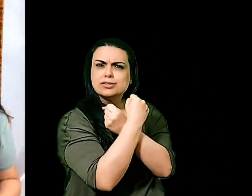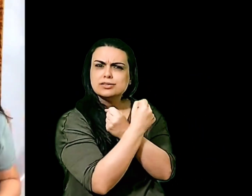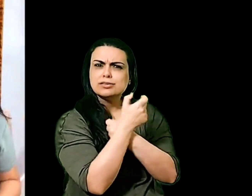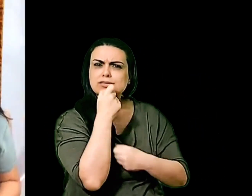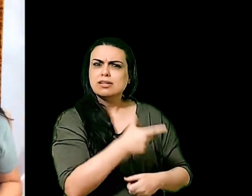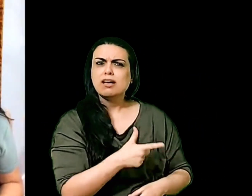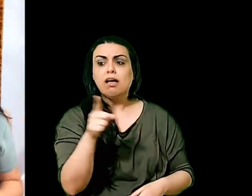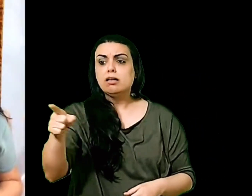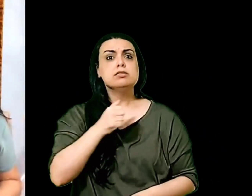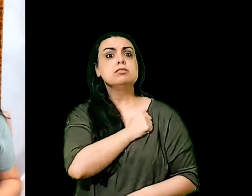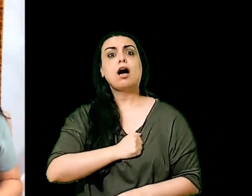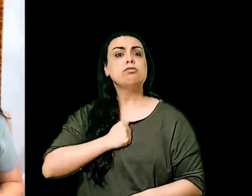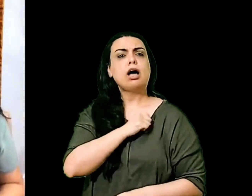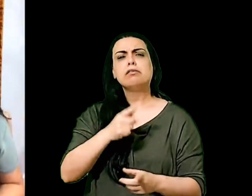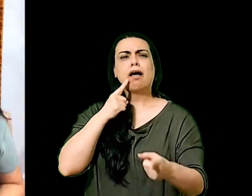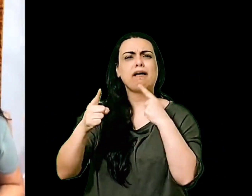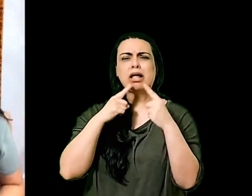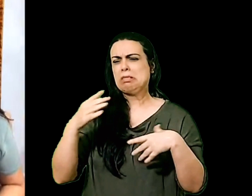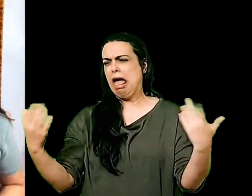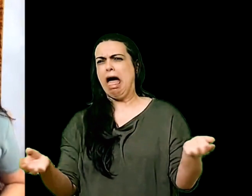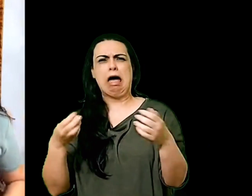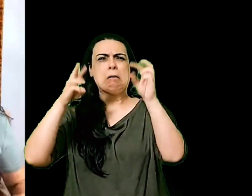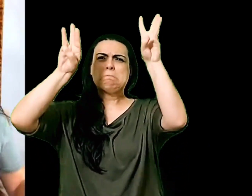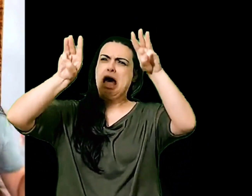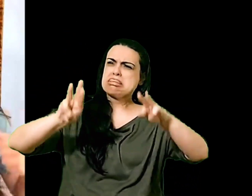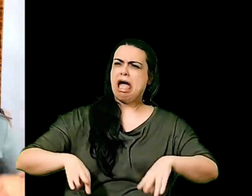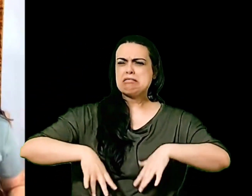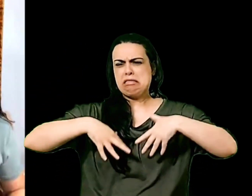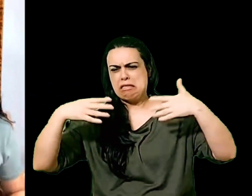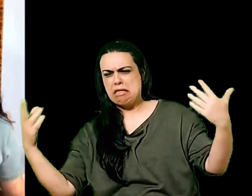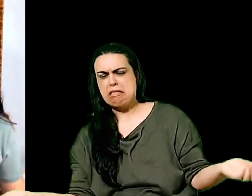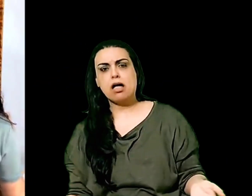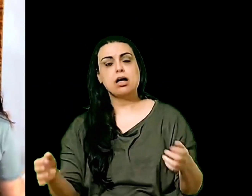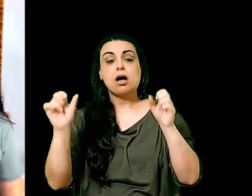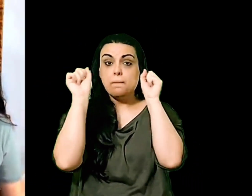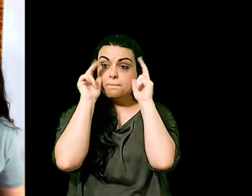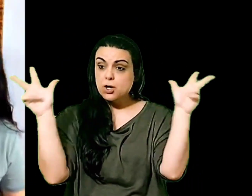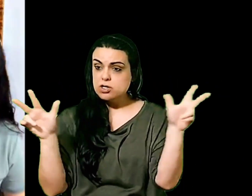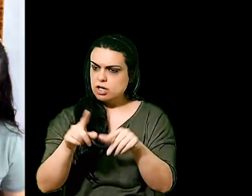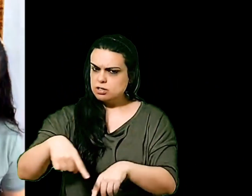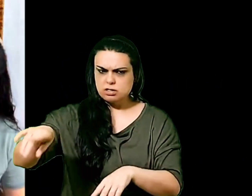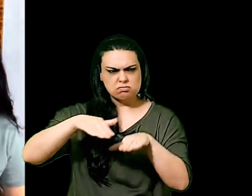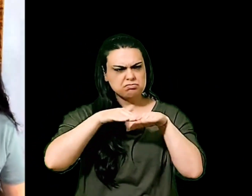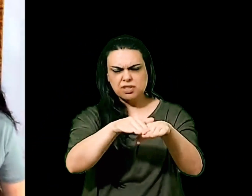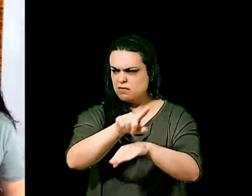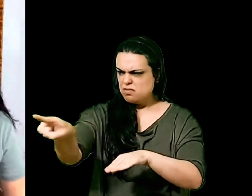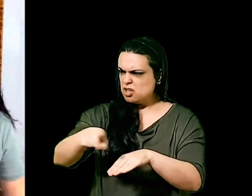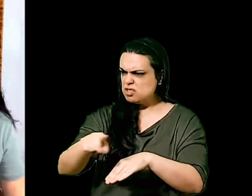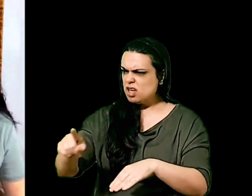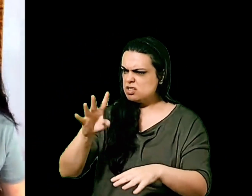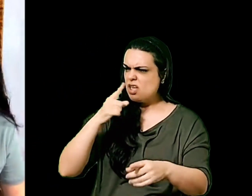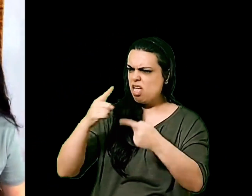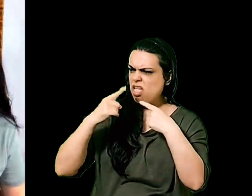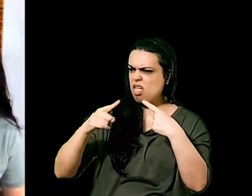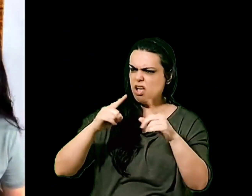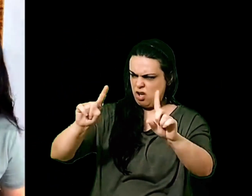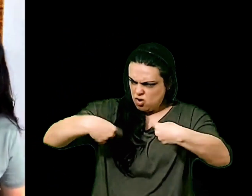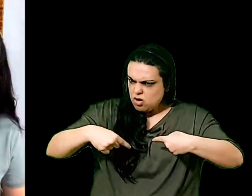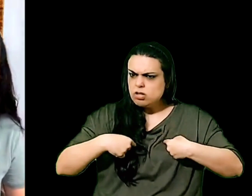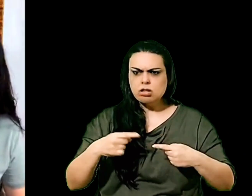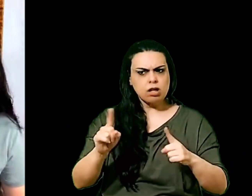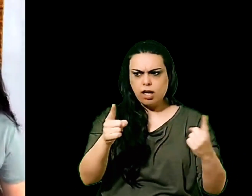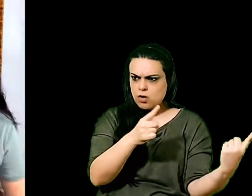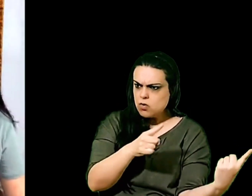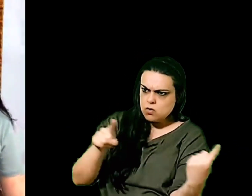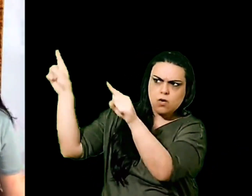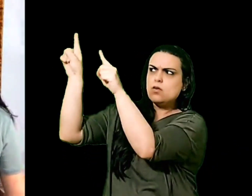de escravo que eles comiam no Egito. E tendo saudade disso, murmuraram contra Moisés. Moisés disse, essa murmuração não é contra mim,